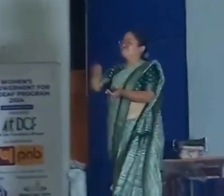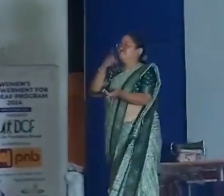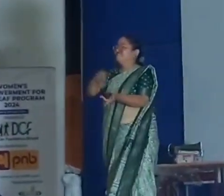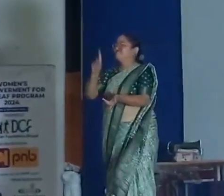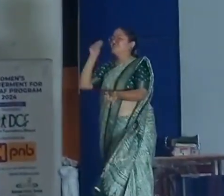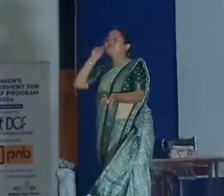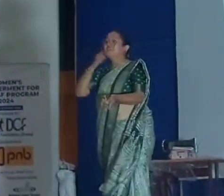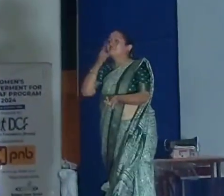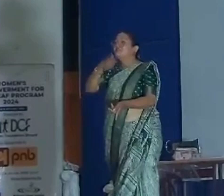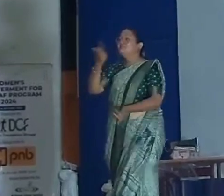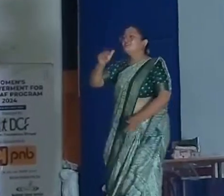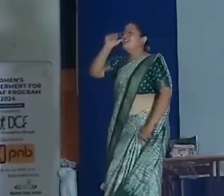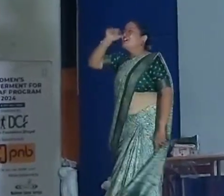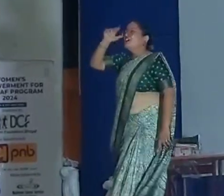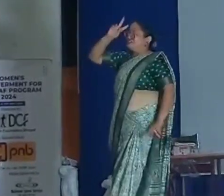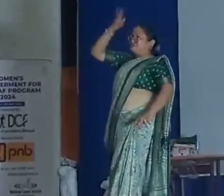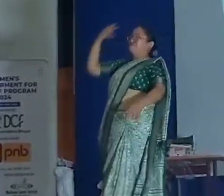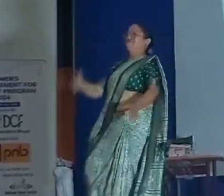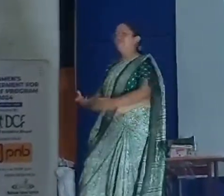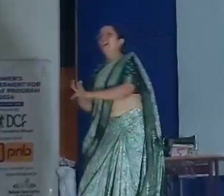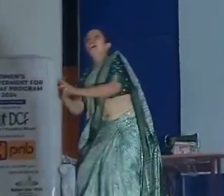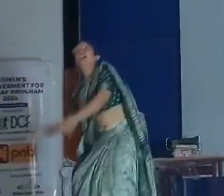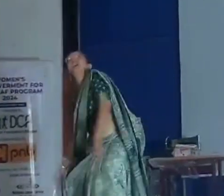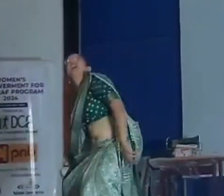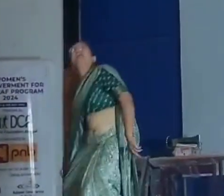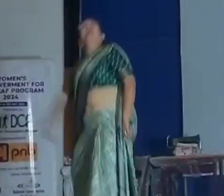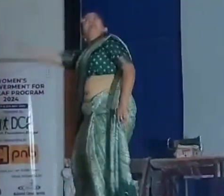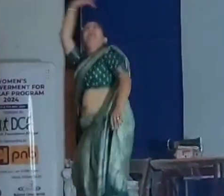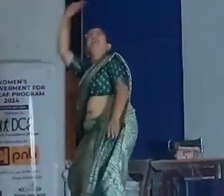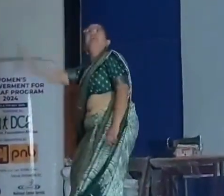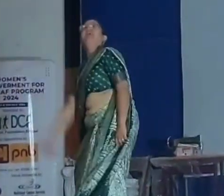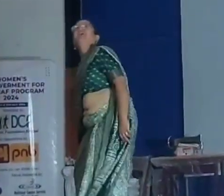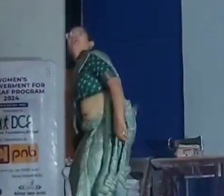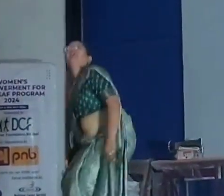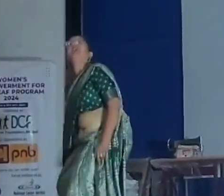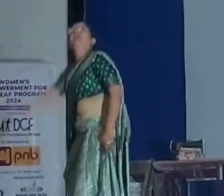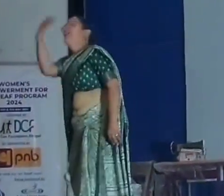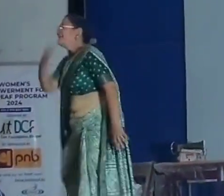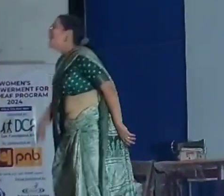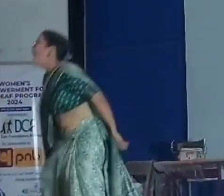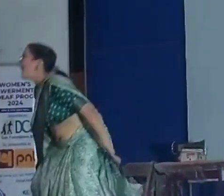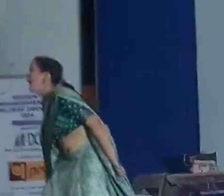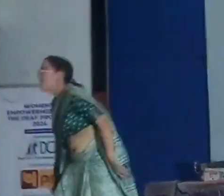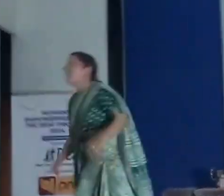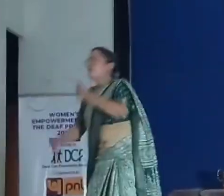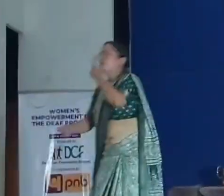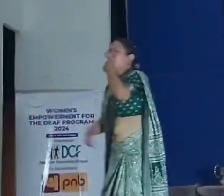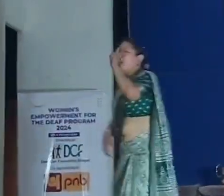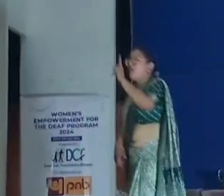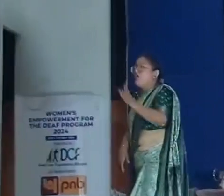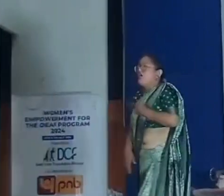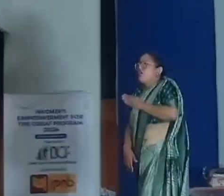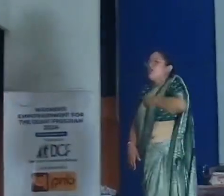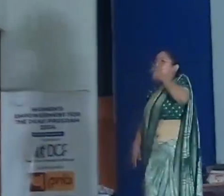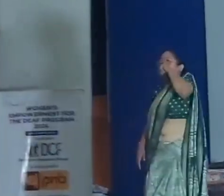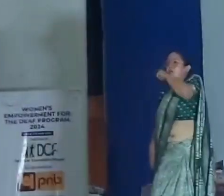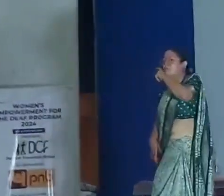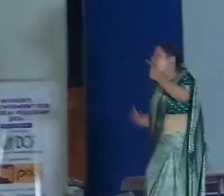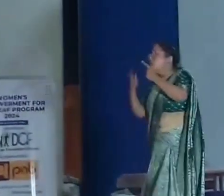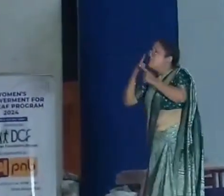वालों से देख लीजिए, कहते तब जाके हमें पता चला कि उनका खुद का बेटा जो उनका टेस्ट है वो दारू पी के खिड़की पे पत्थर मारता है, उसके बाद उसकी